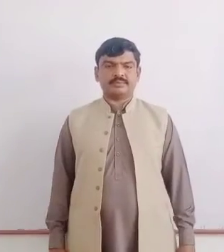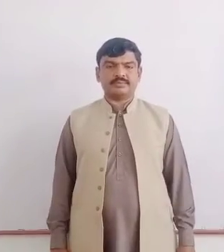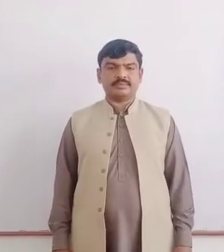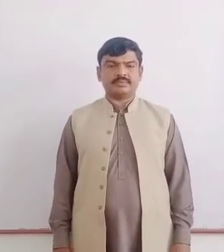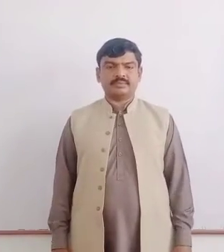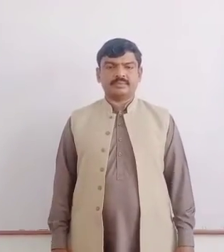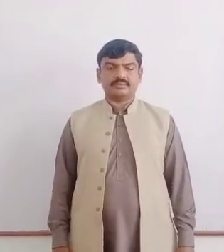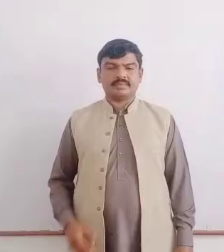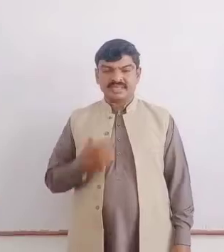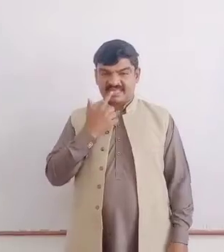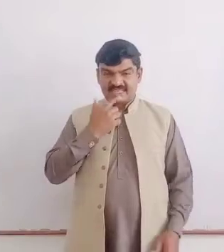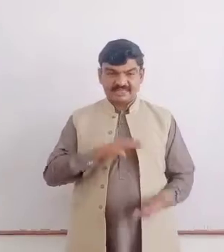मक्खन,